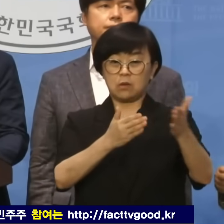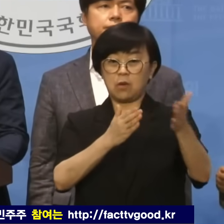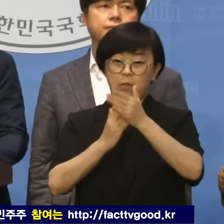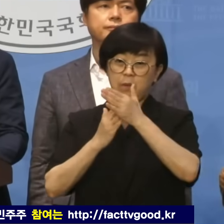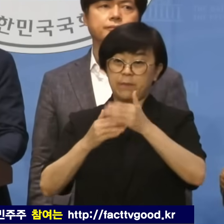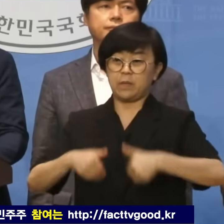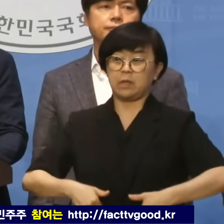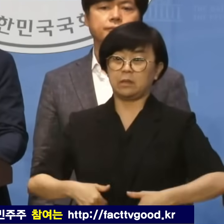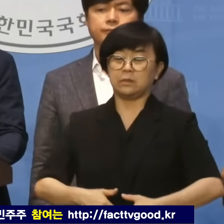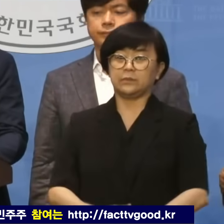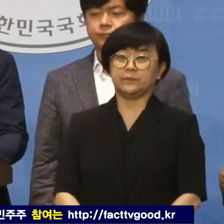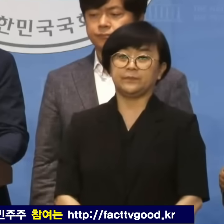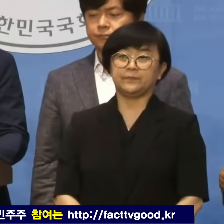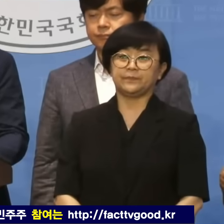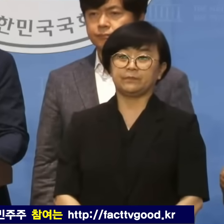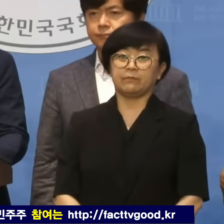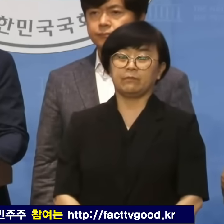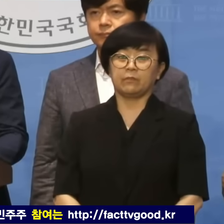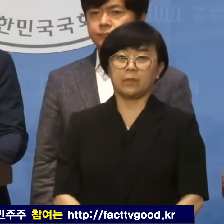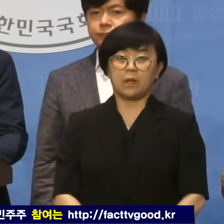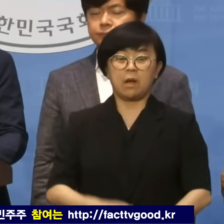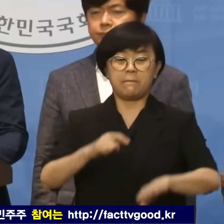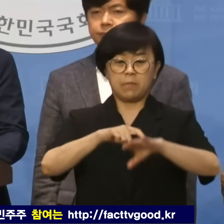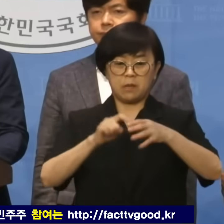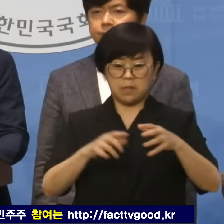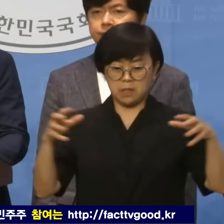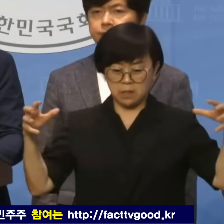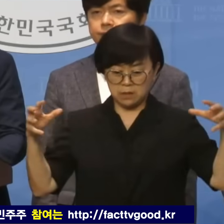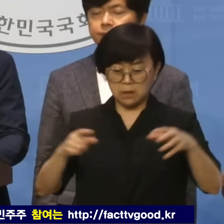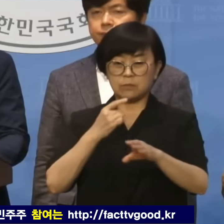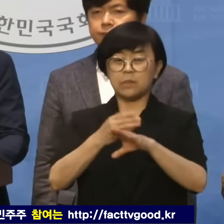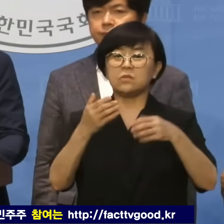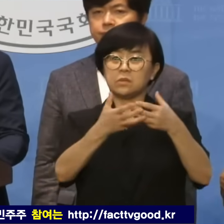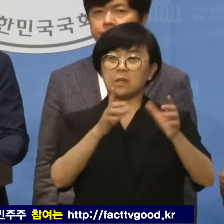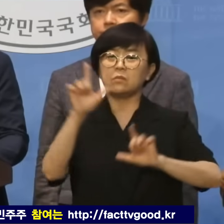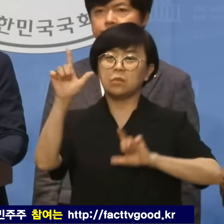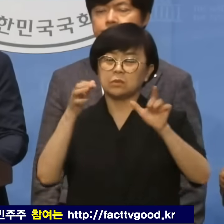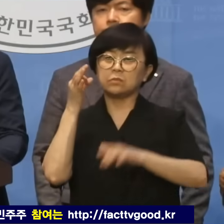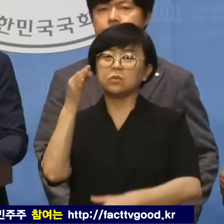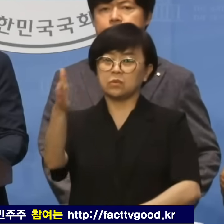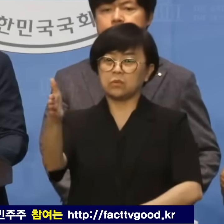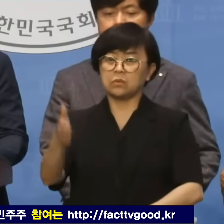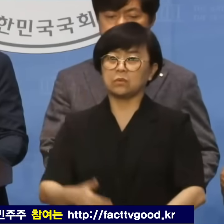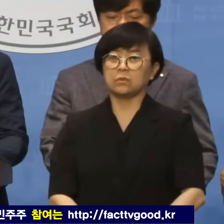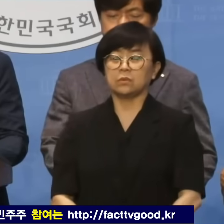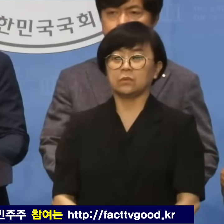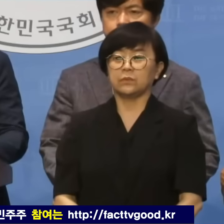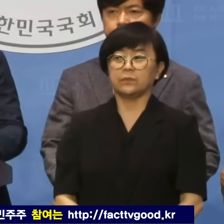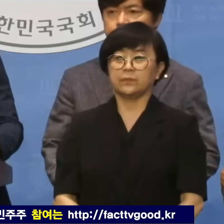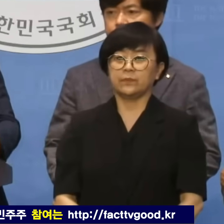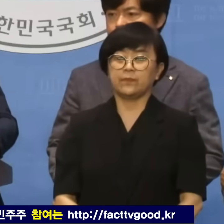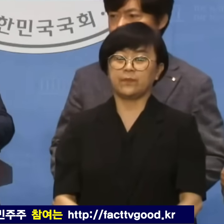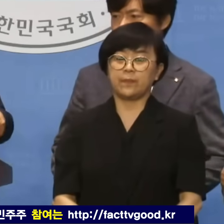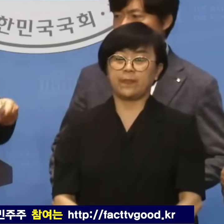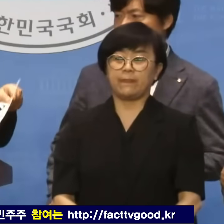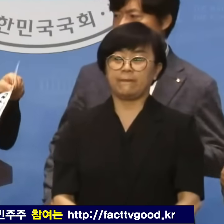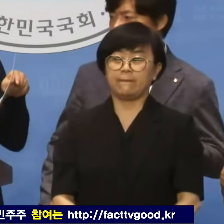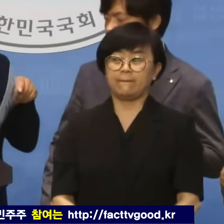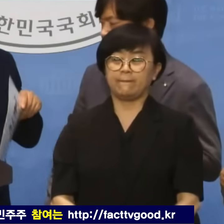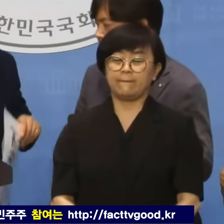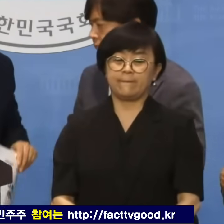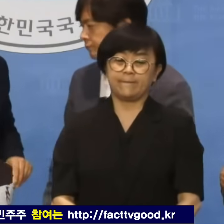부결시켜 주십시오. 일치단결된 민주당의 모습을 보여주십시오.